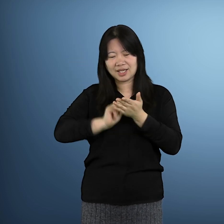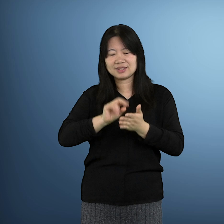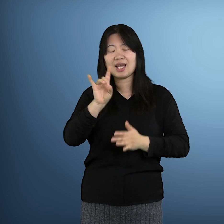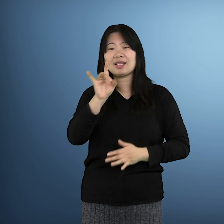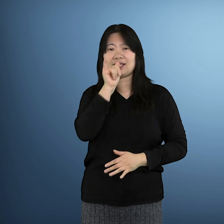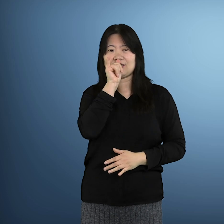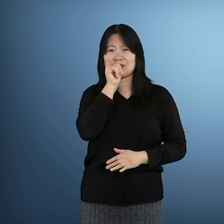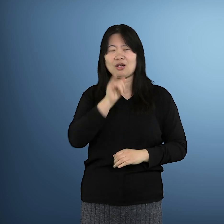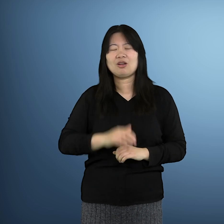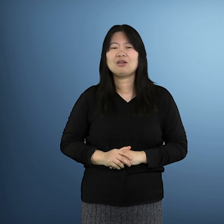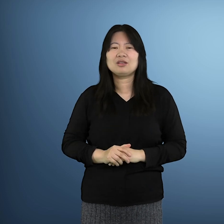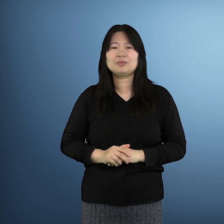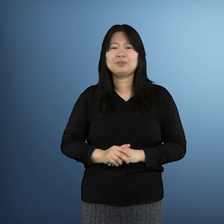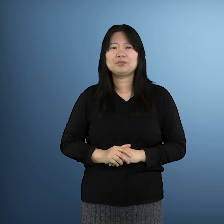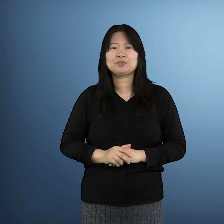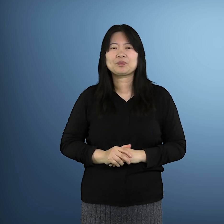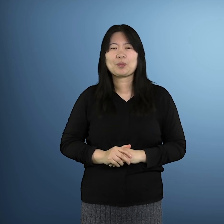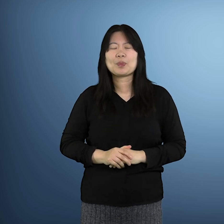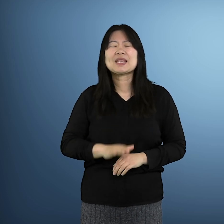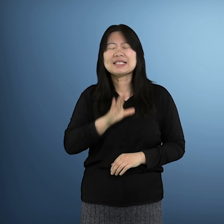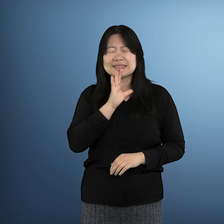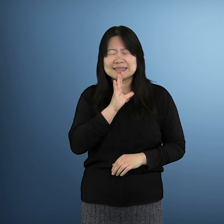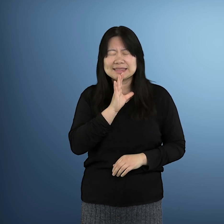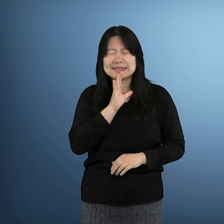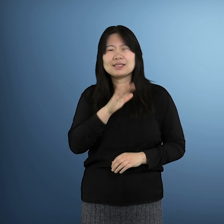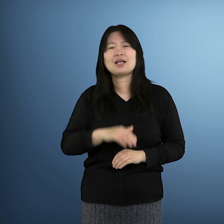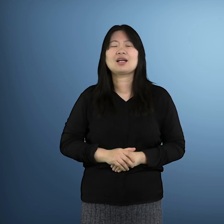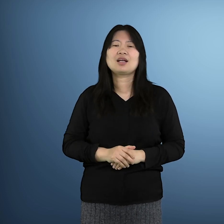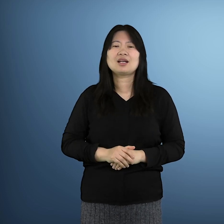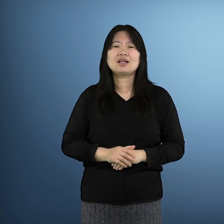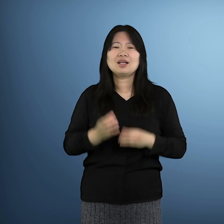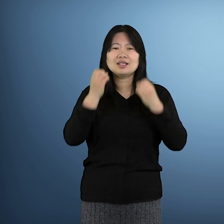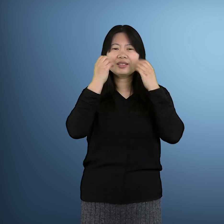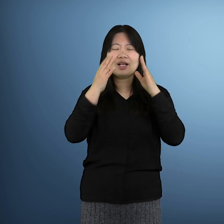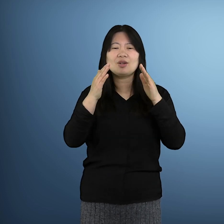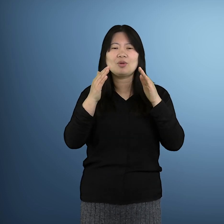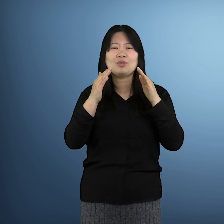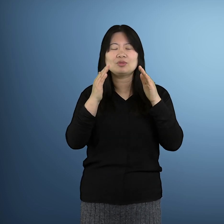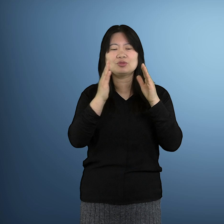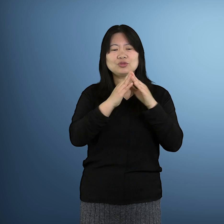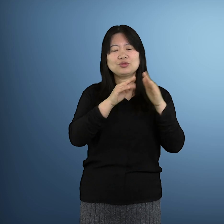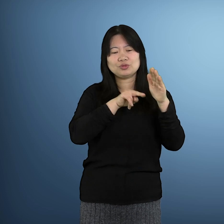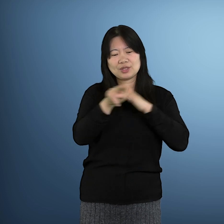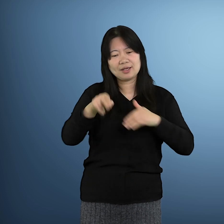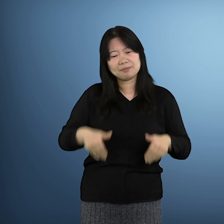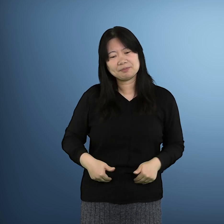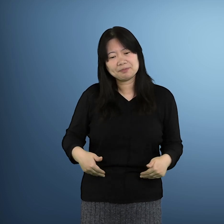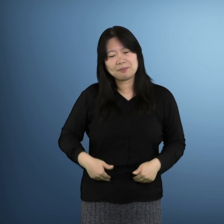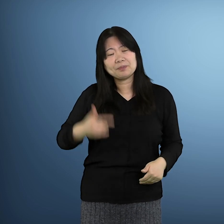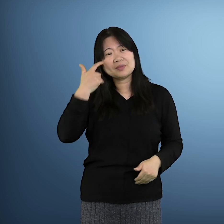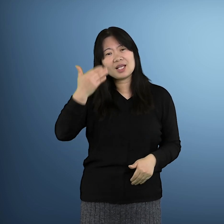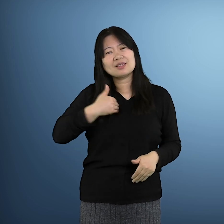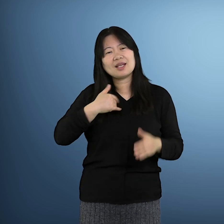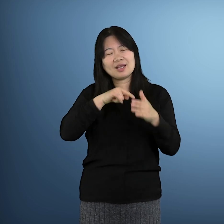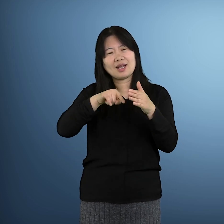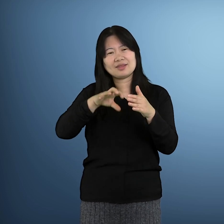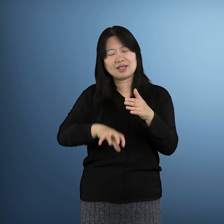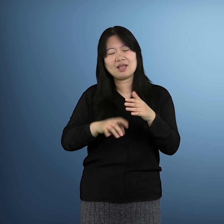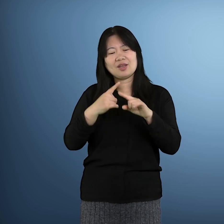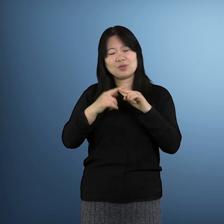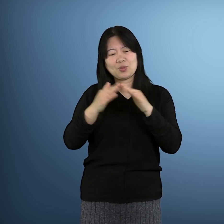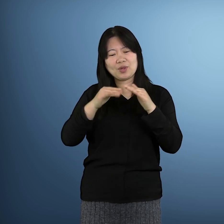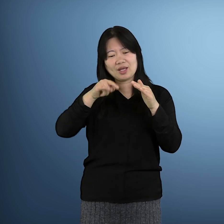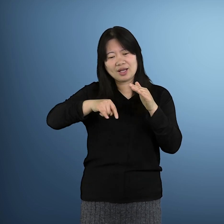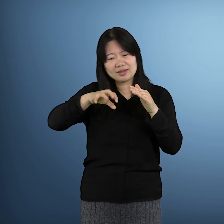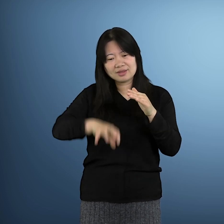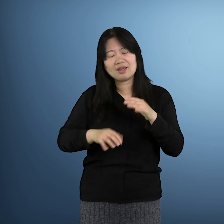있어요. 무엇이 진정한 뉴 출애굽이어야 하는가? 내 안에, 교회